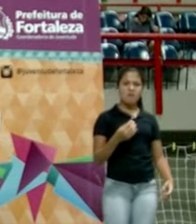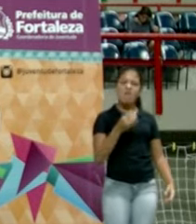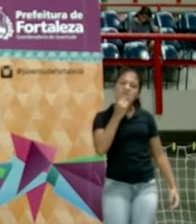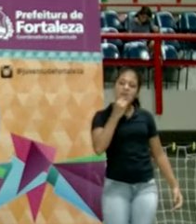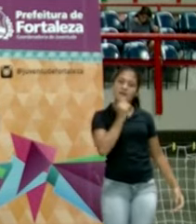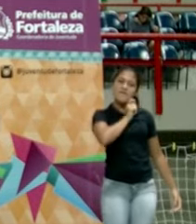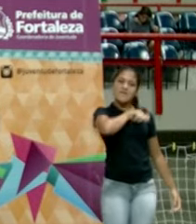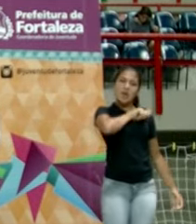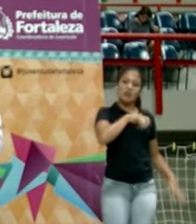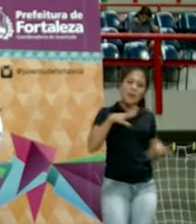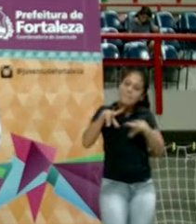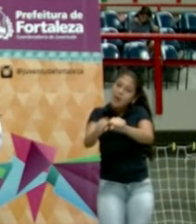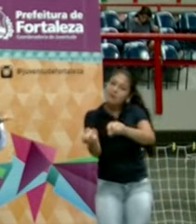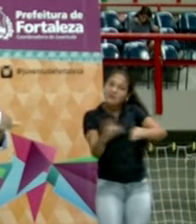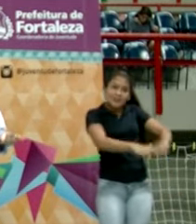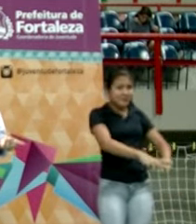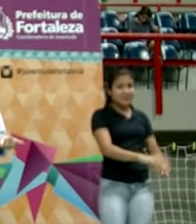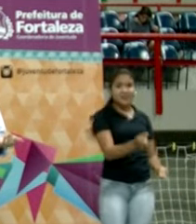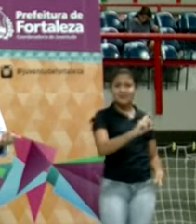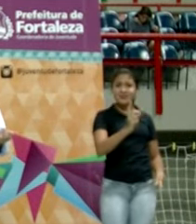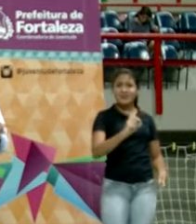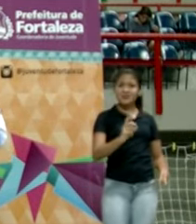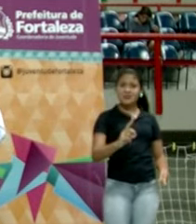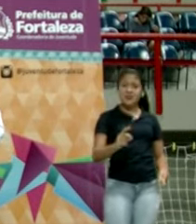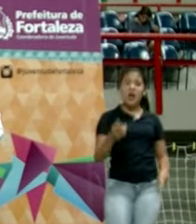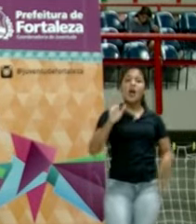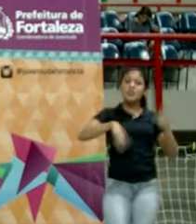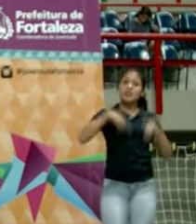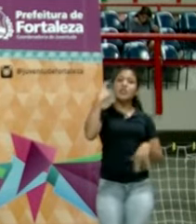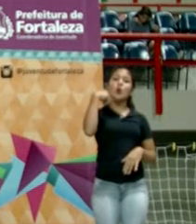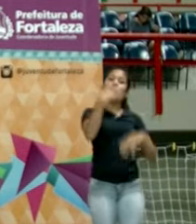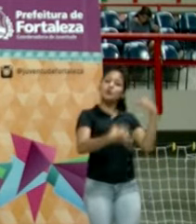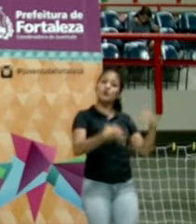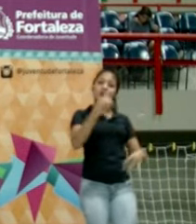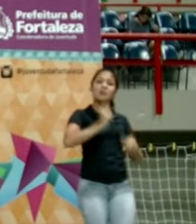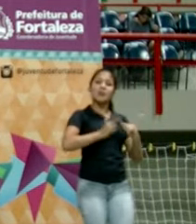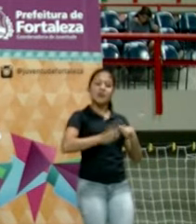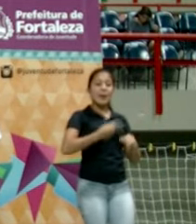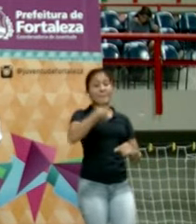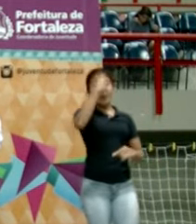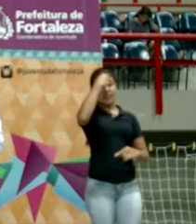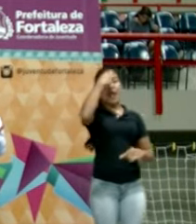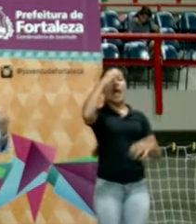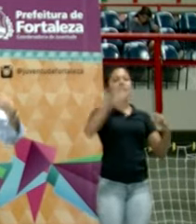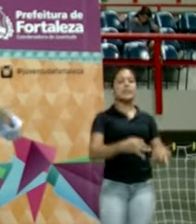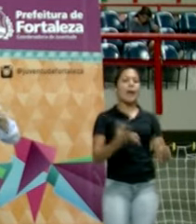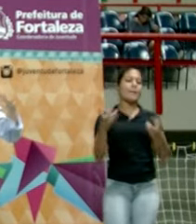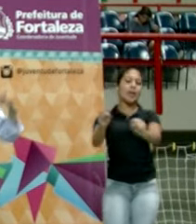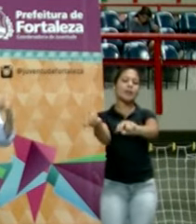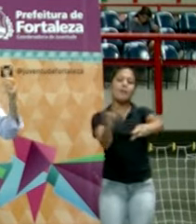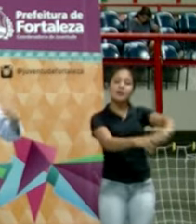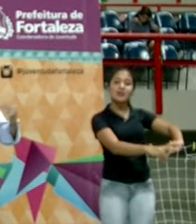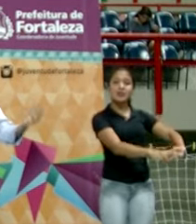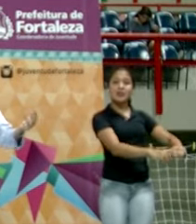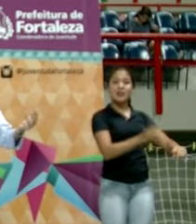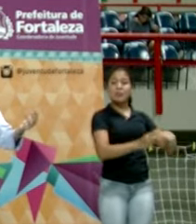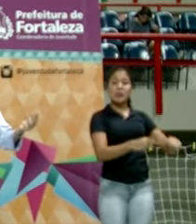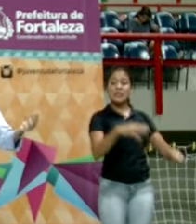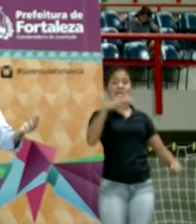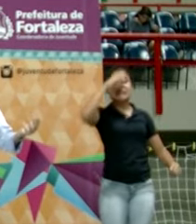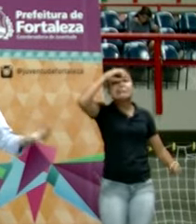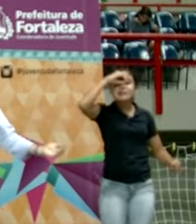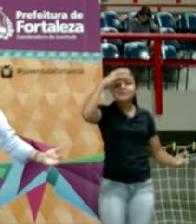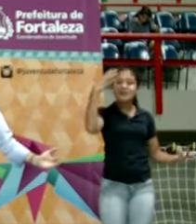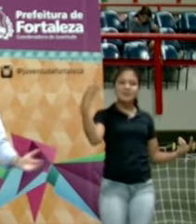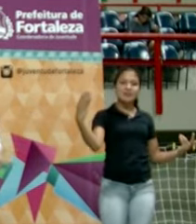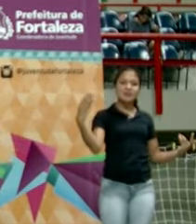Não. Ele cometeu uma injustiça mesmo sem perceber que estava sendo injusto, porque para ele naquele momento era